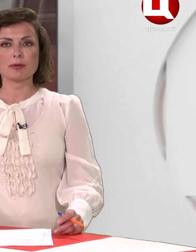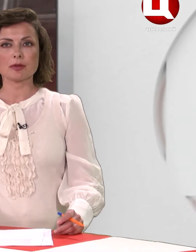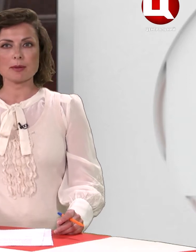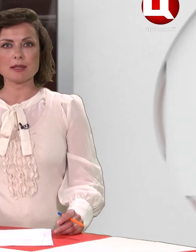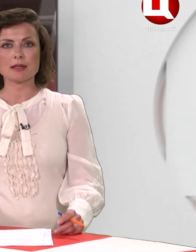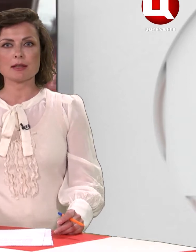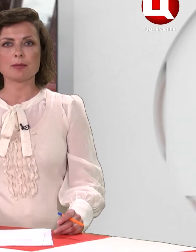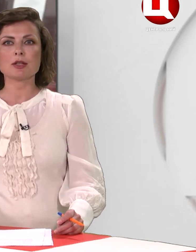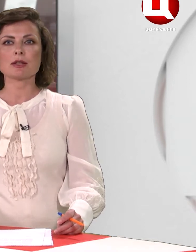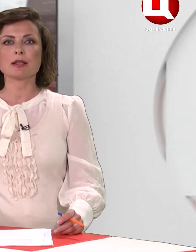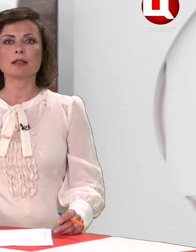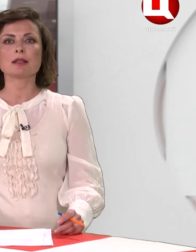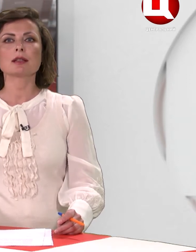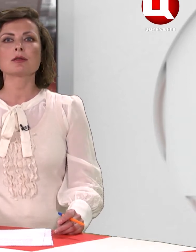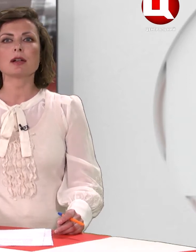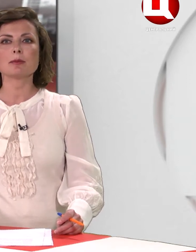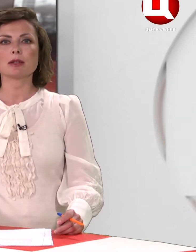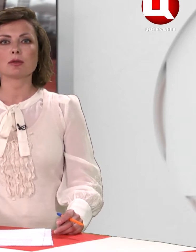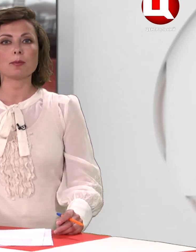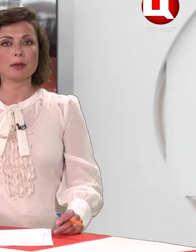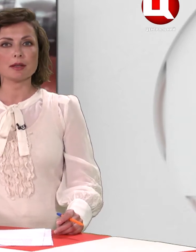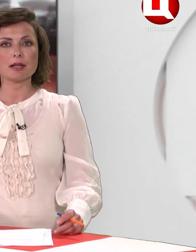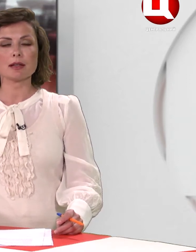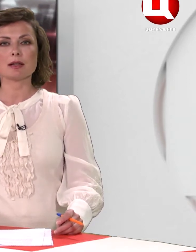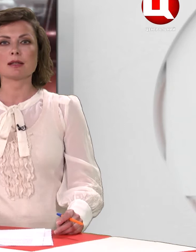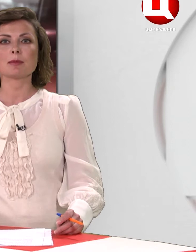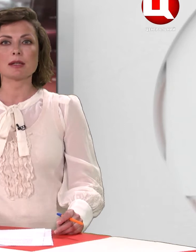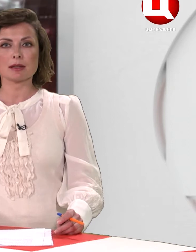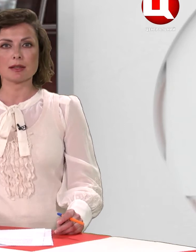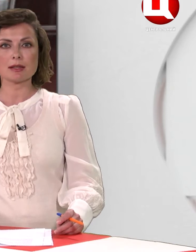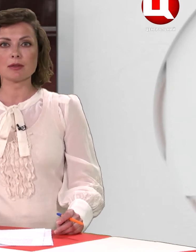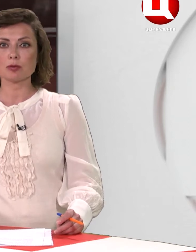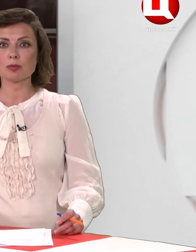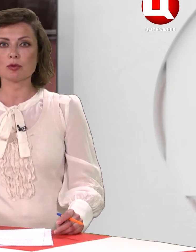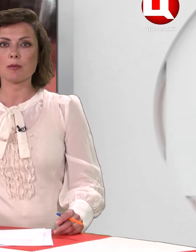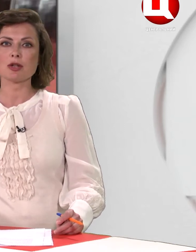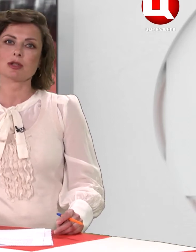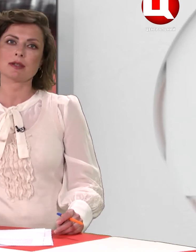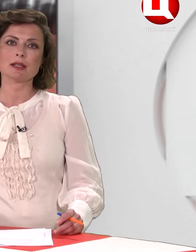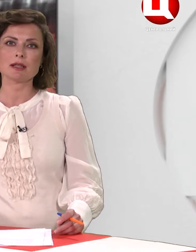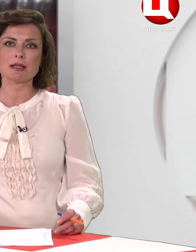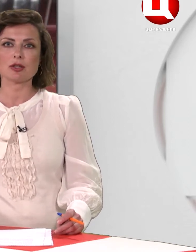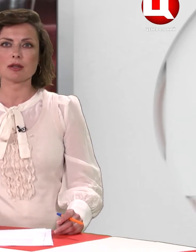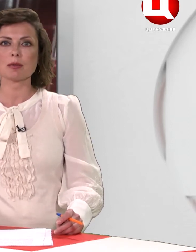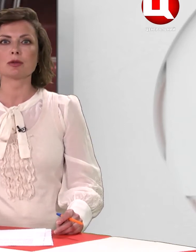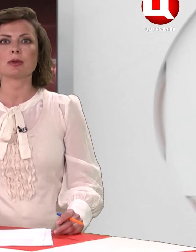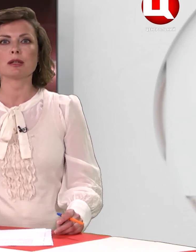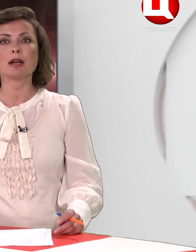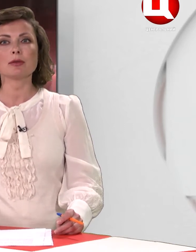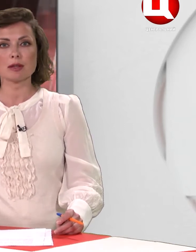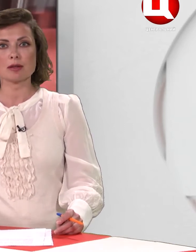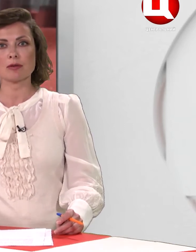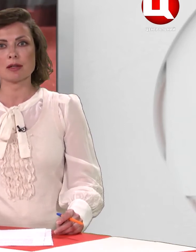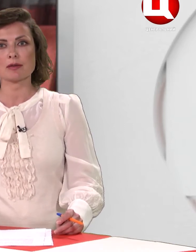Україна за півтора місяці збільшила кількість тестувань методом ПЛР з 700 тестів на добу до майже 9 тисяч. Лабораторії